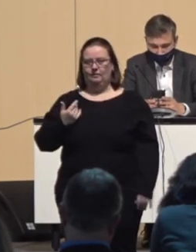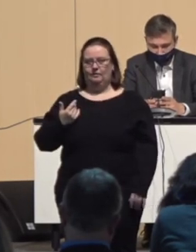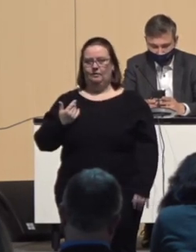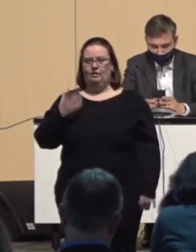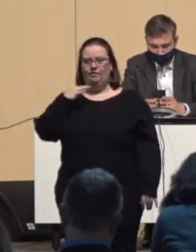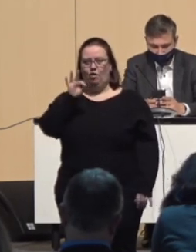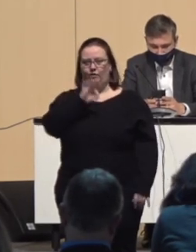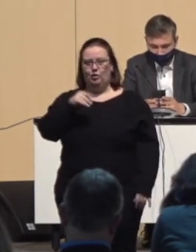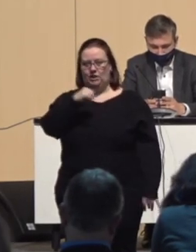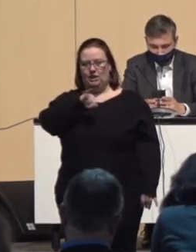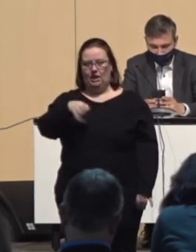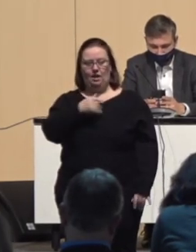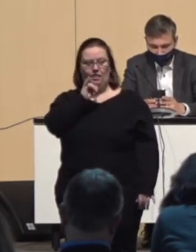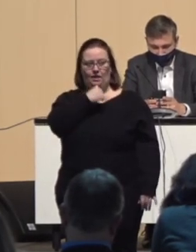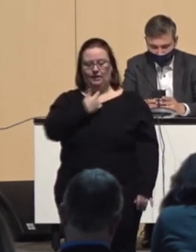Frau Filius-Jähne,